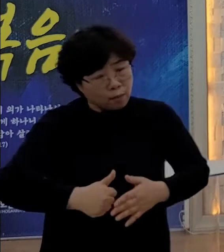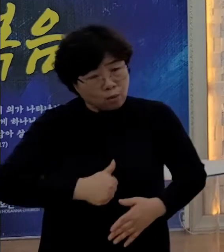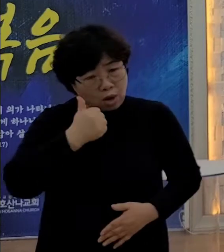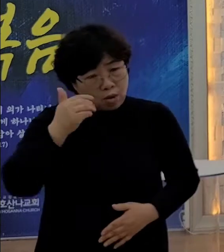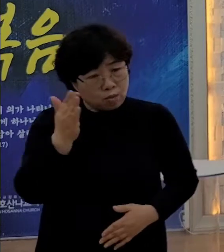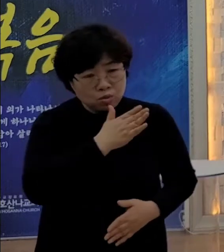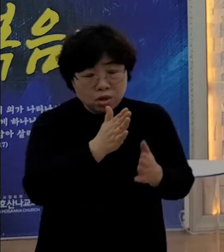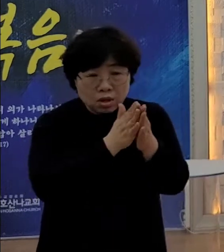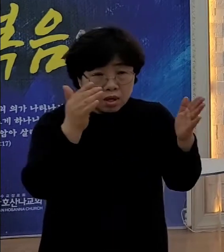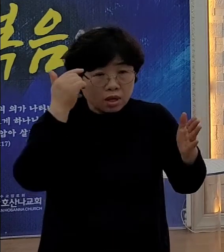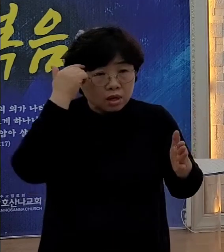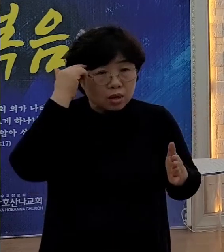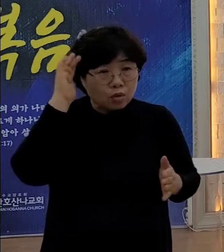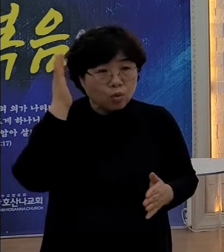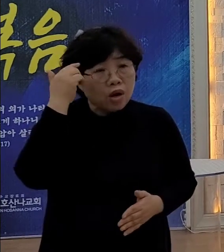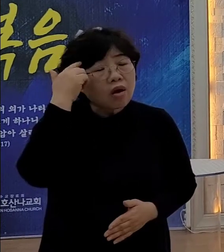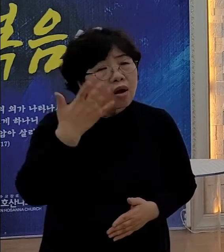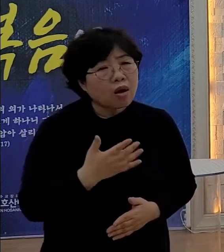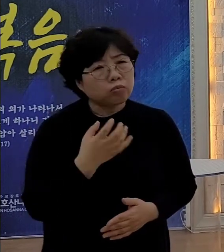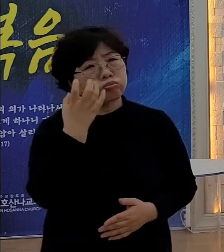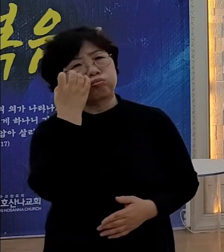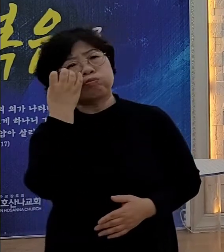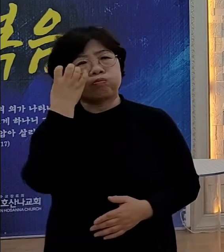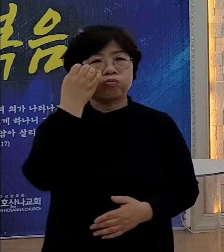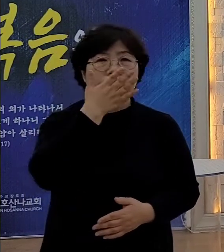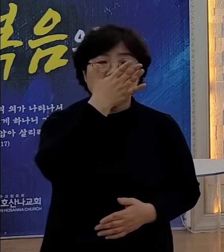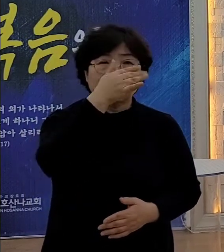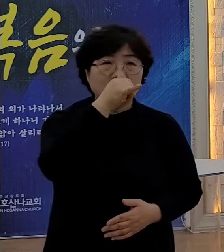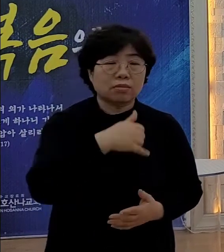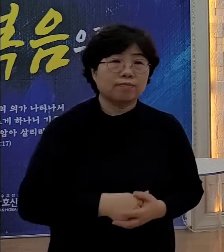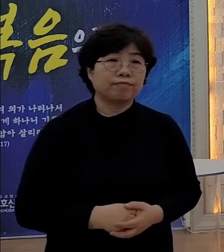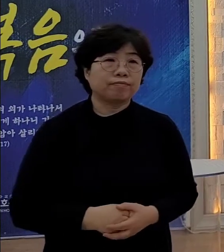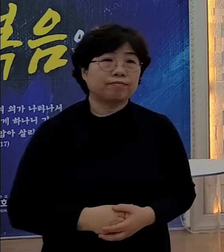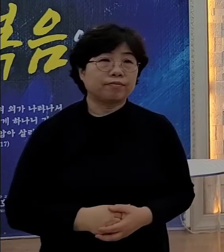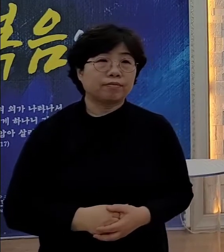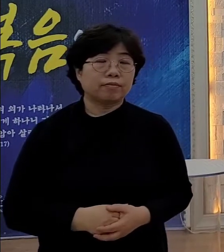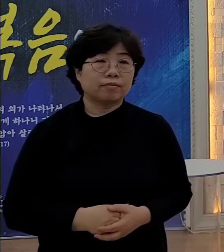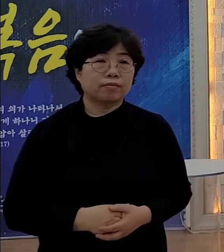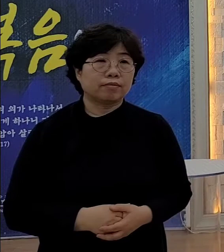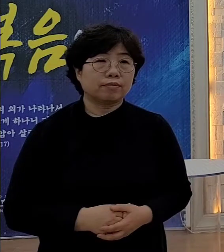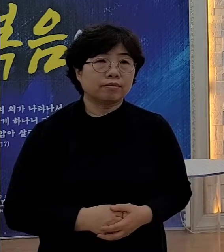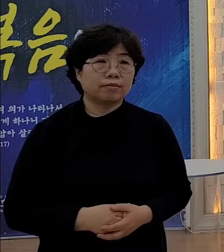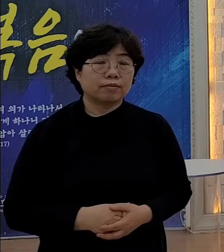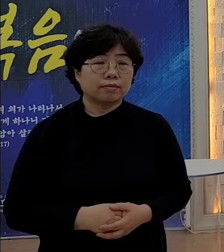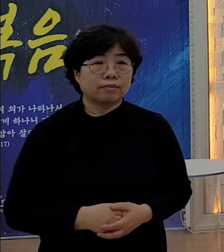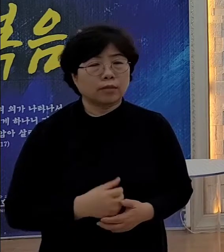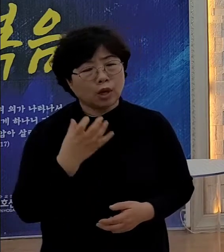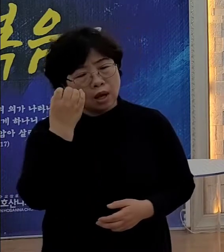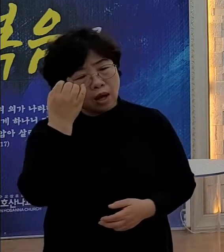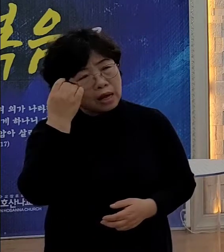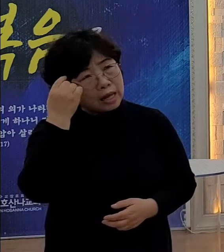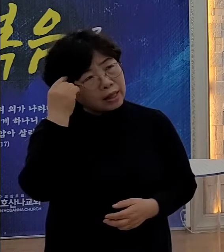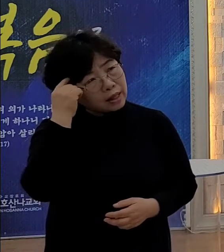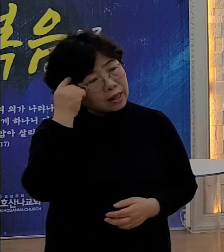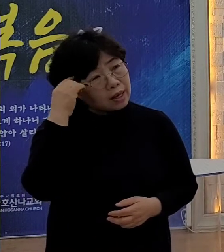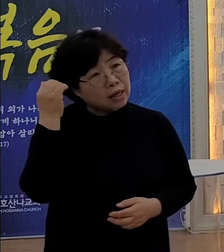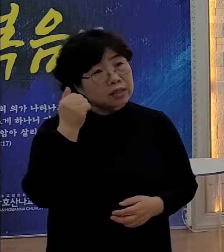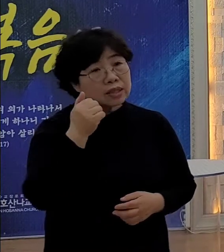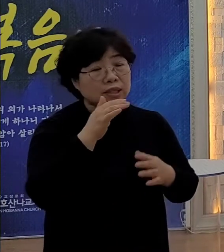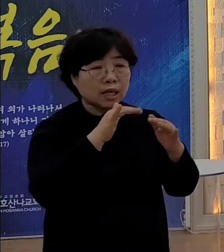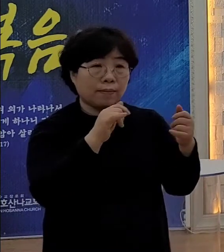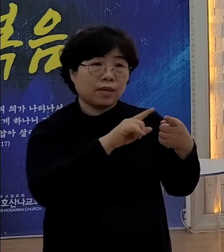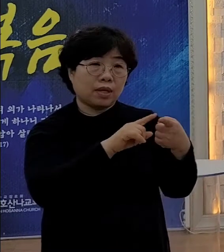진노부터 시작하고 있다. 조금 의아할 수가 있습니다. 여러분, 그래서 이런 질문에 대해서 우리가